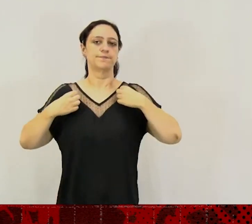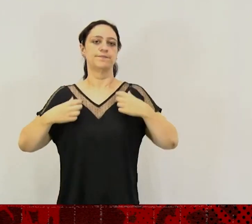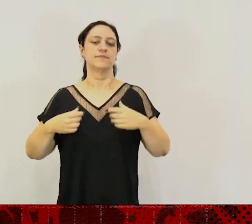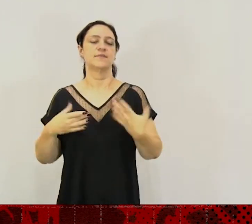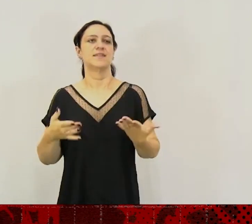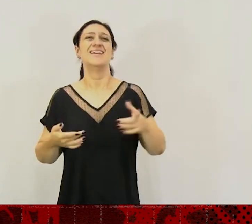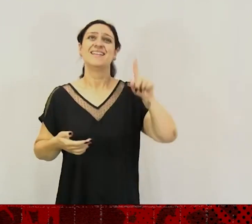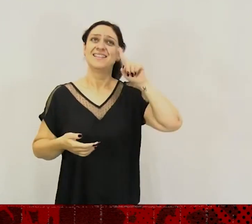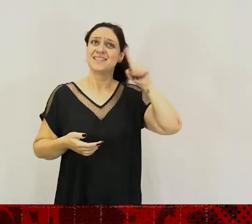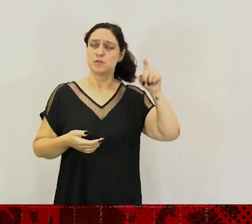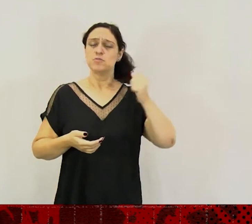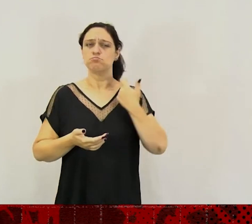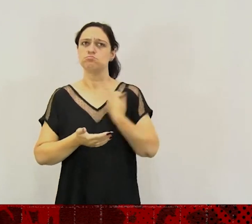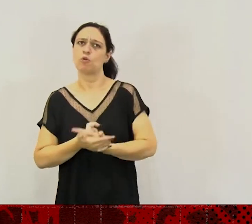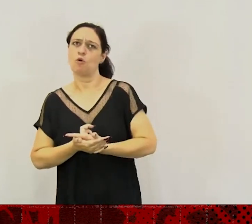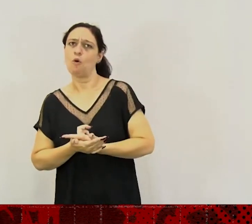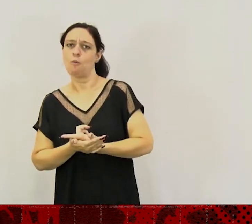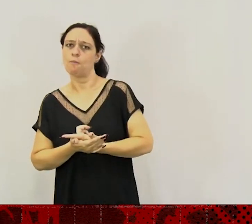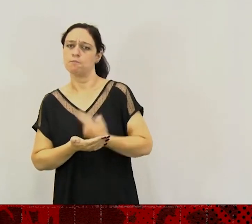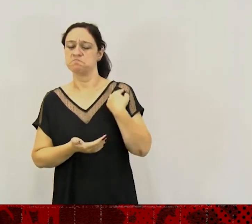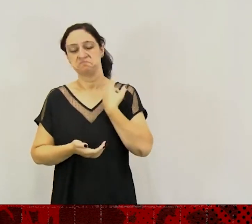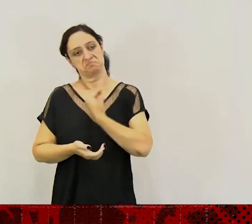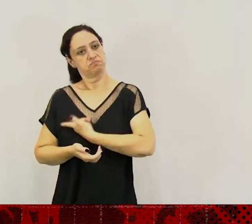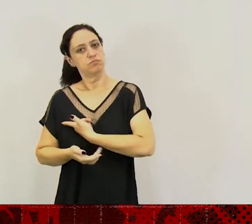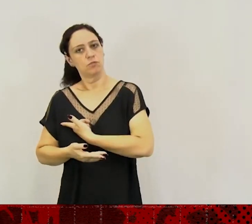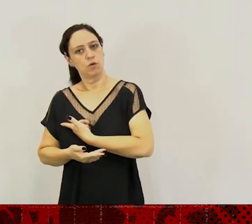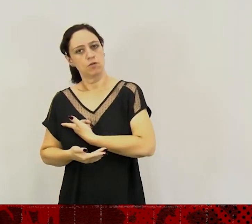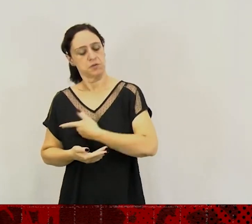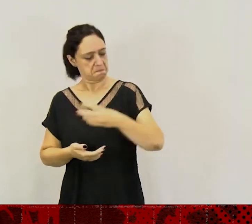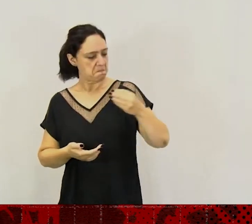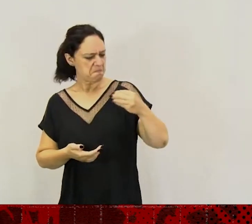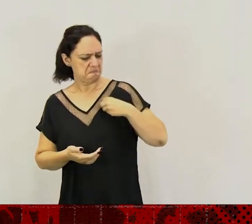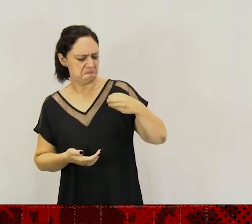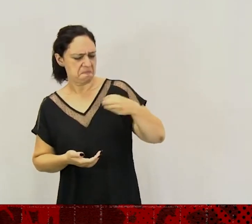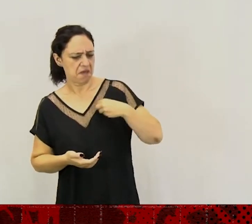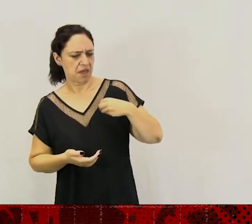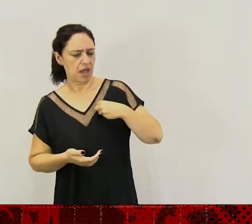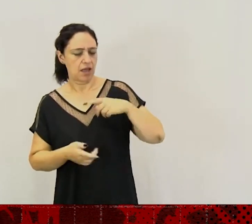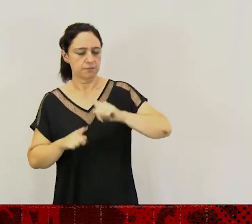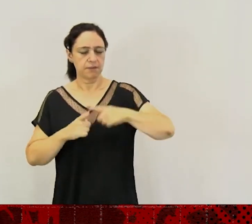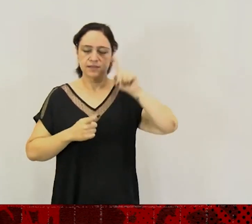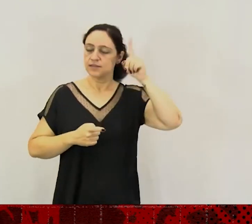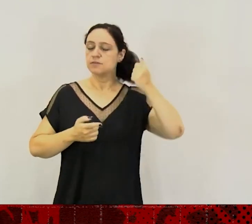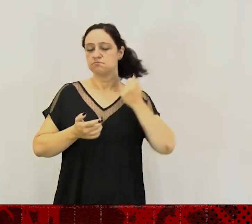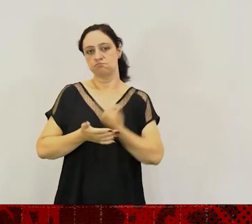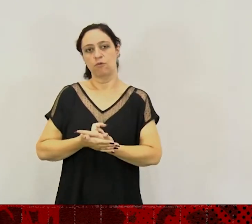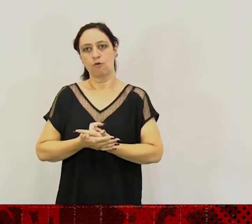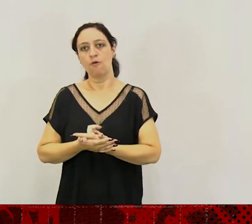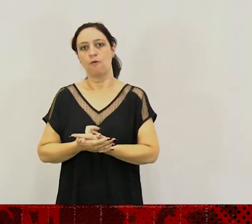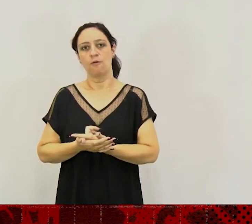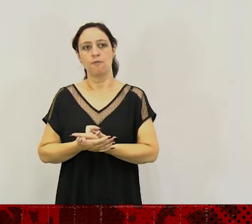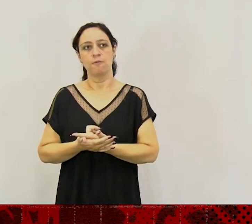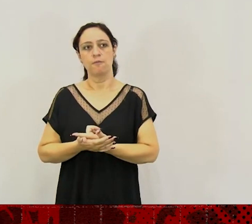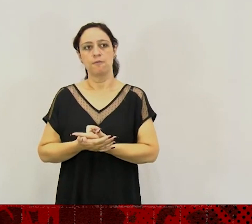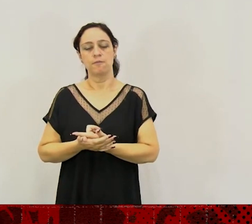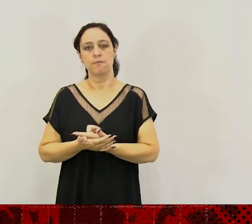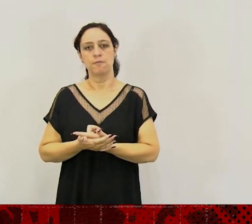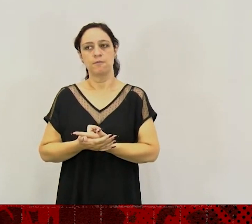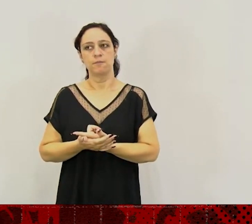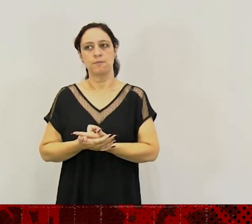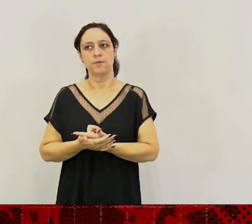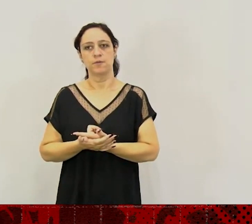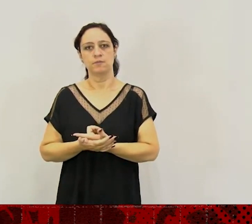Embora Deus tenha nos comprado do jeito que nós estávamos, Ele não